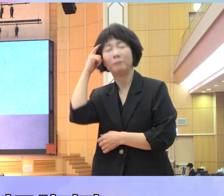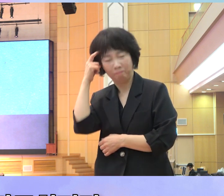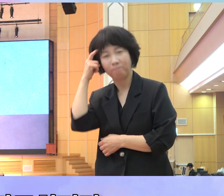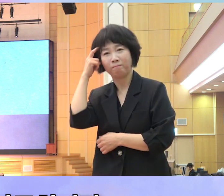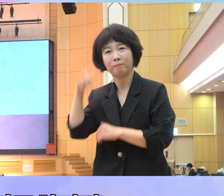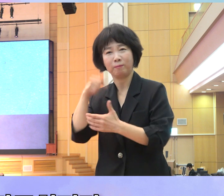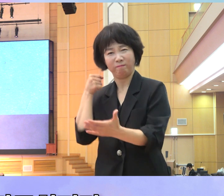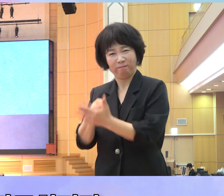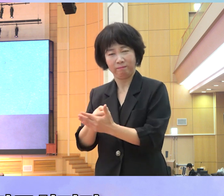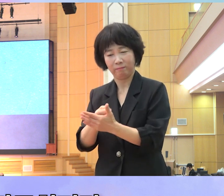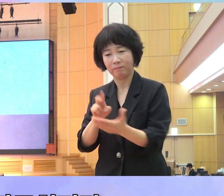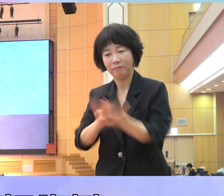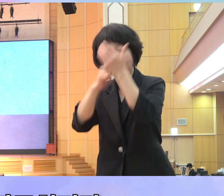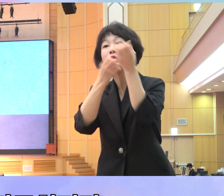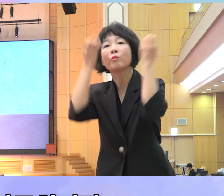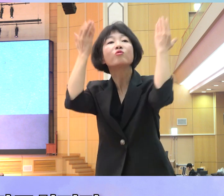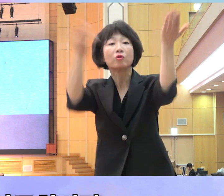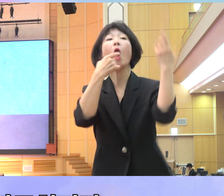거란 말이에요.